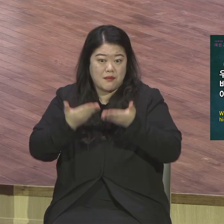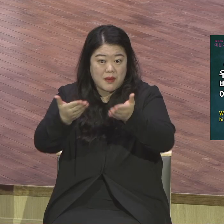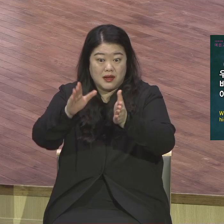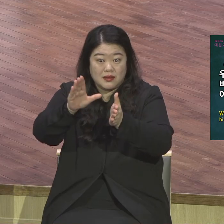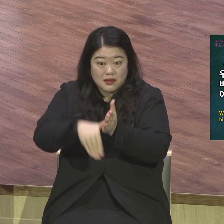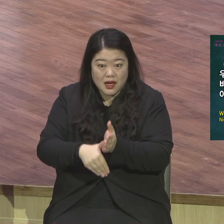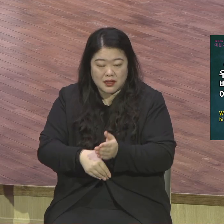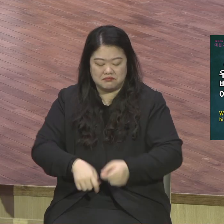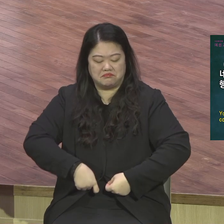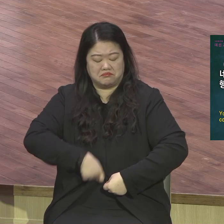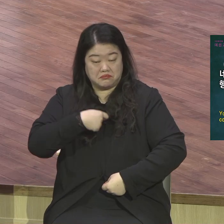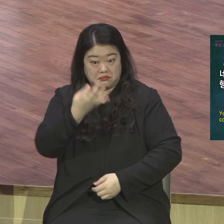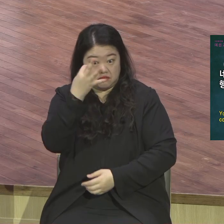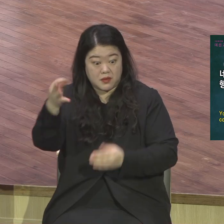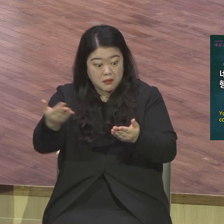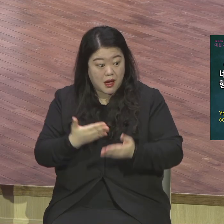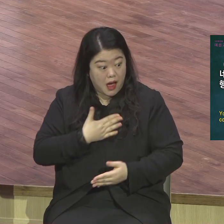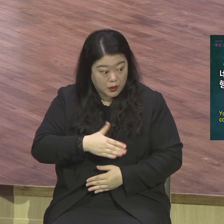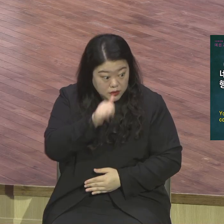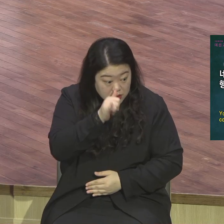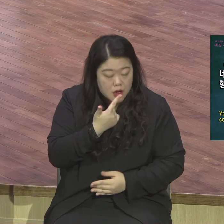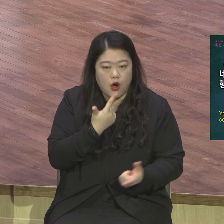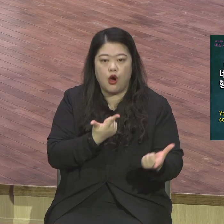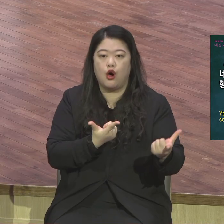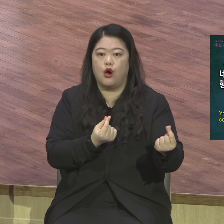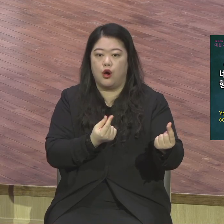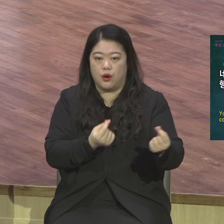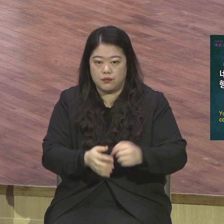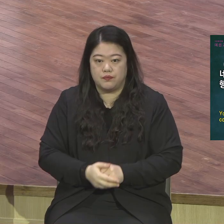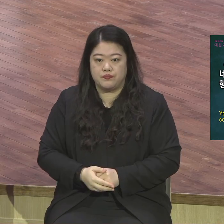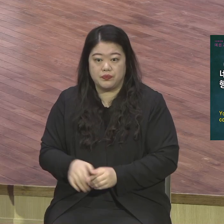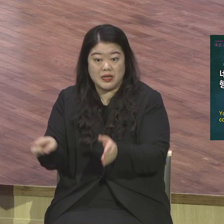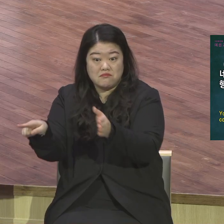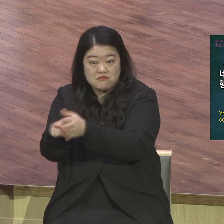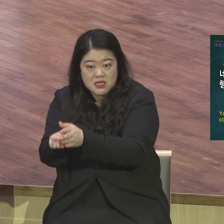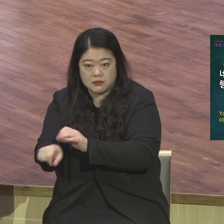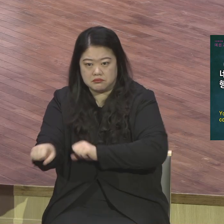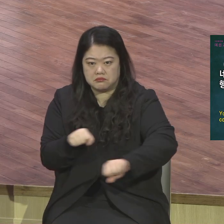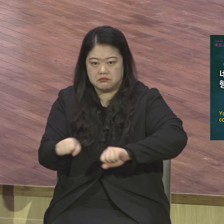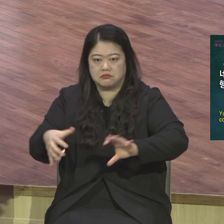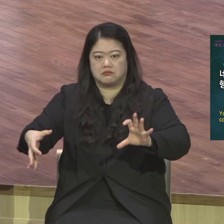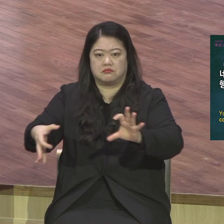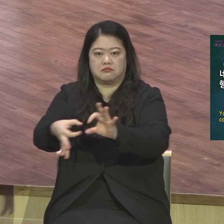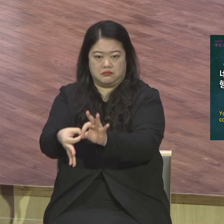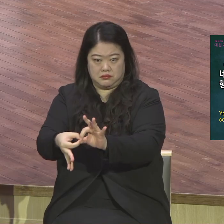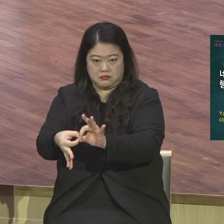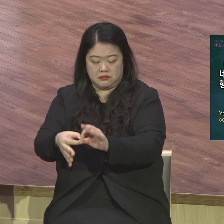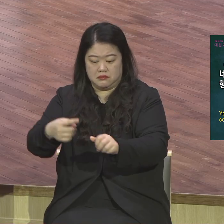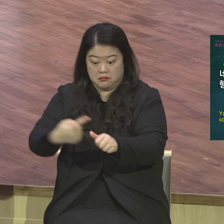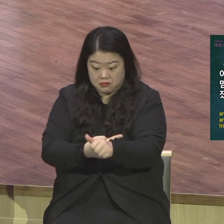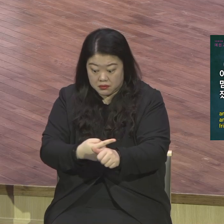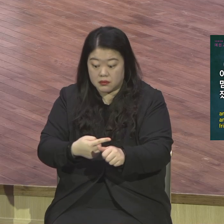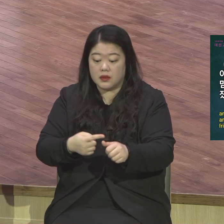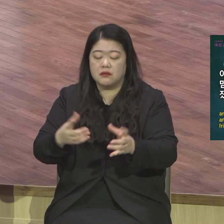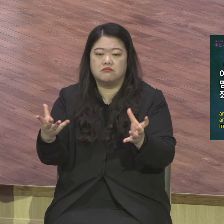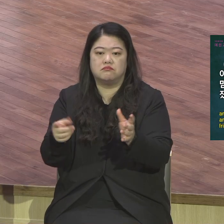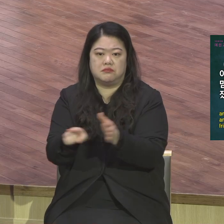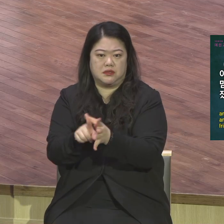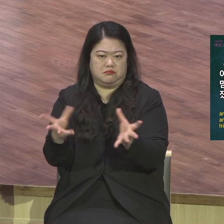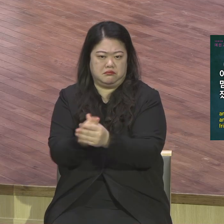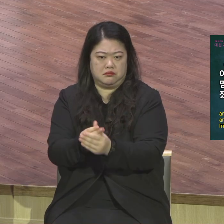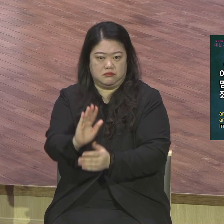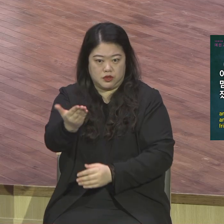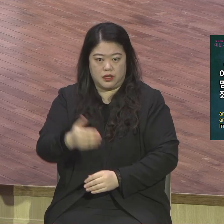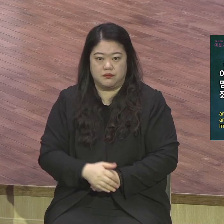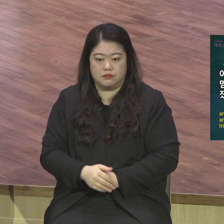의롭다 하심을 받은 것이 아니냐? 내가 보거니와 믿음이 그의 행함과 함께 일하고 행함으로 믿음이 온전하게 되었느니라.